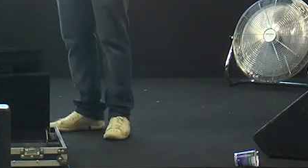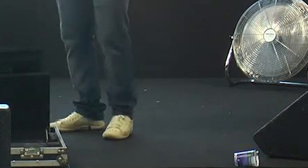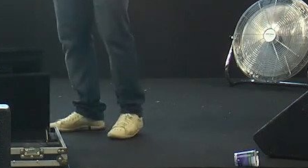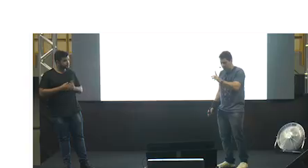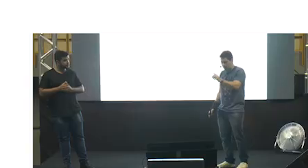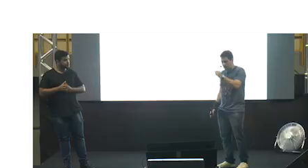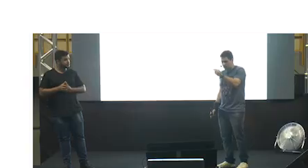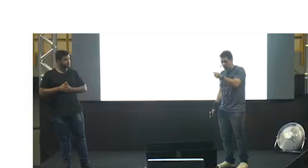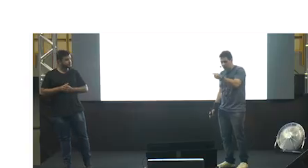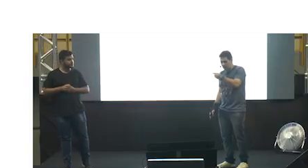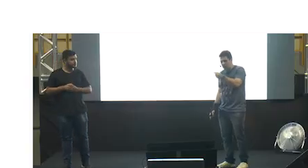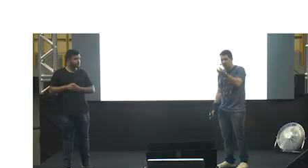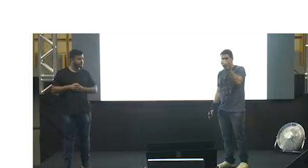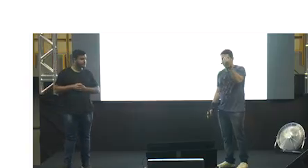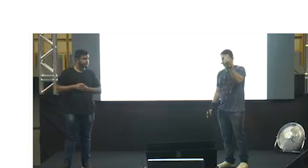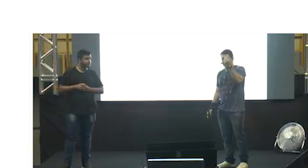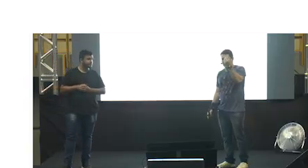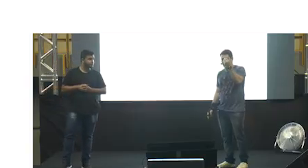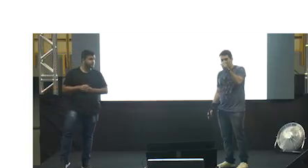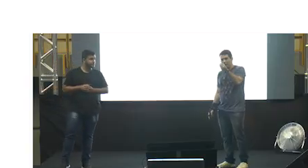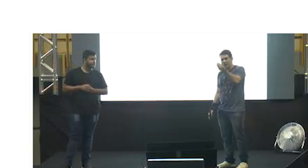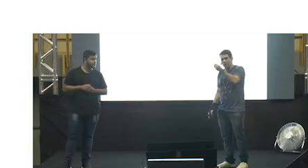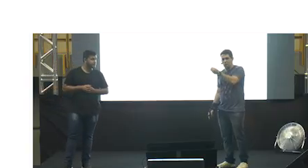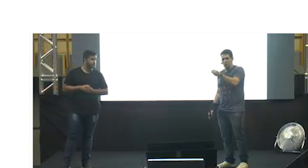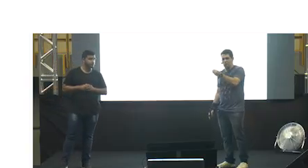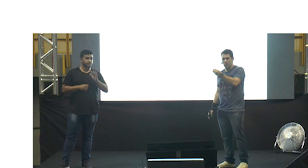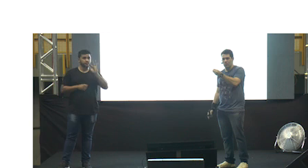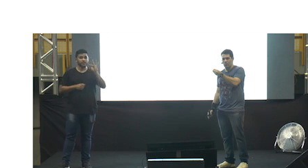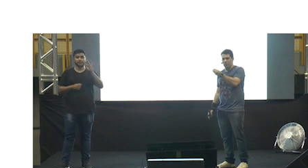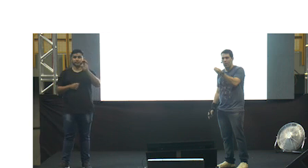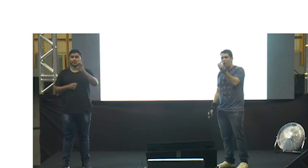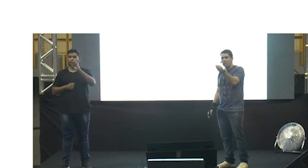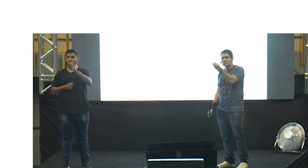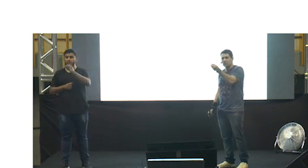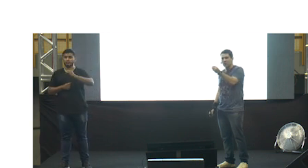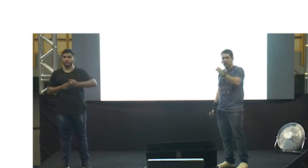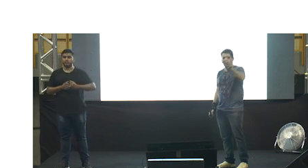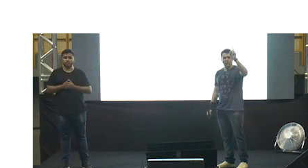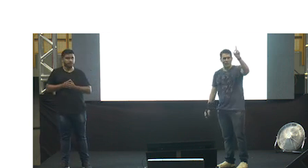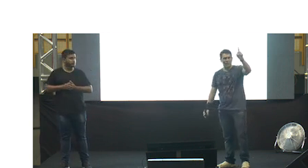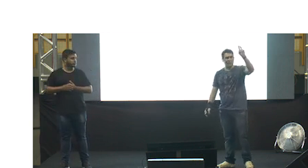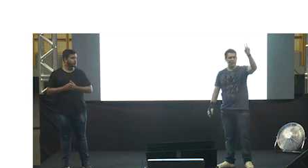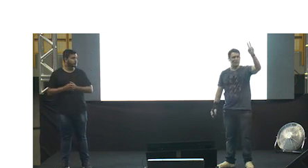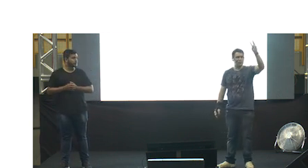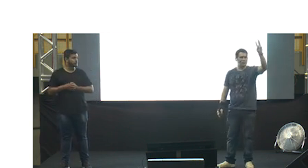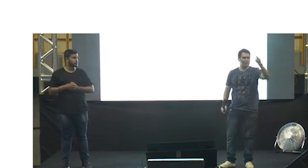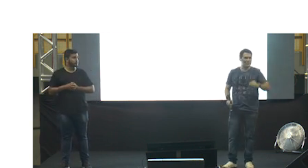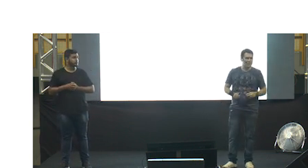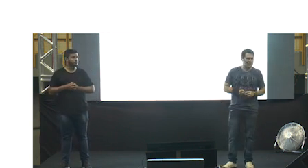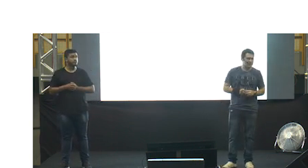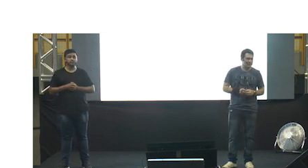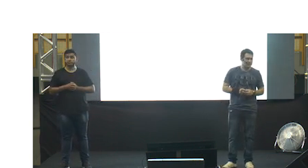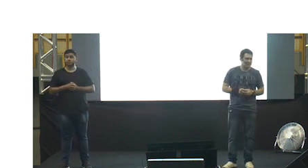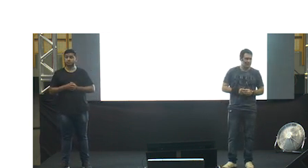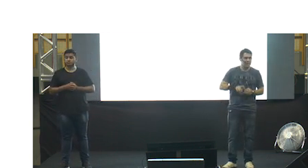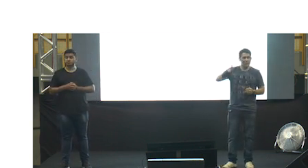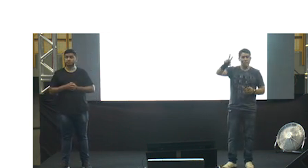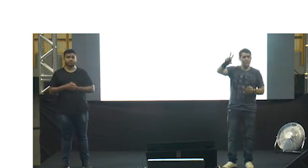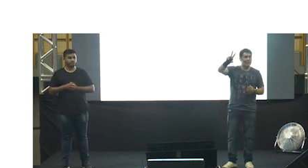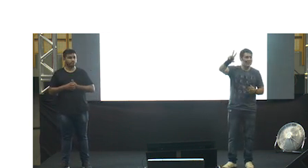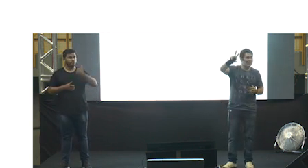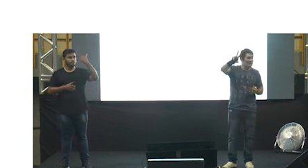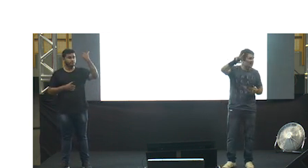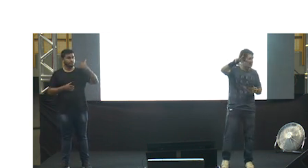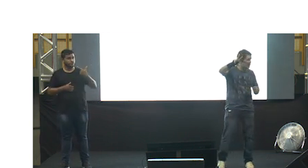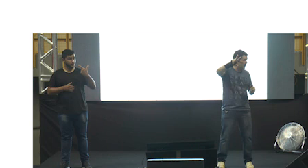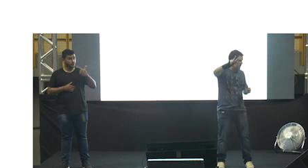única reação química que tem FeO? Óxido de ferro. A primeira, a segunda ou a terceira? Então,